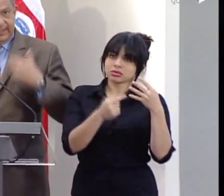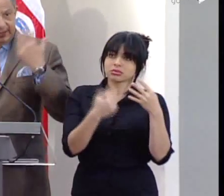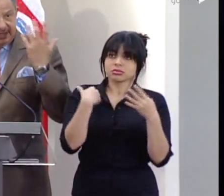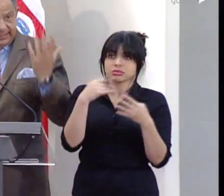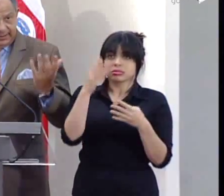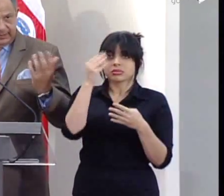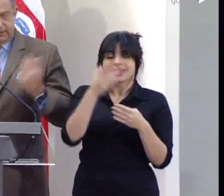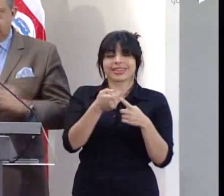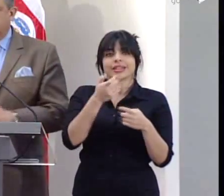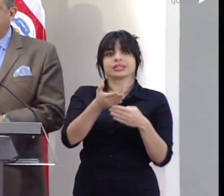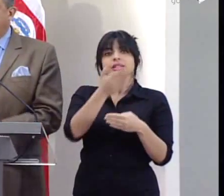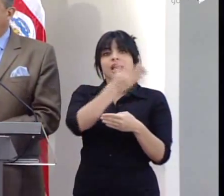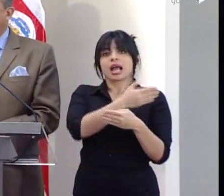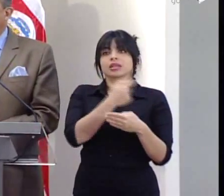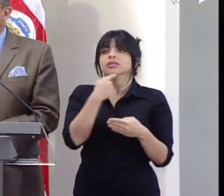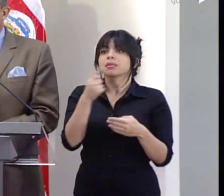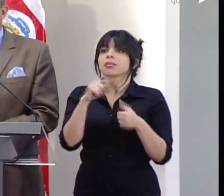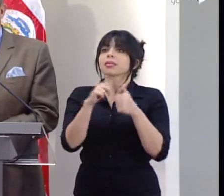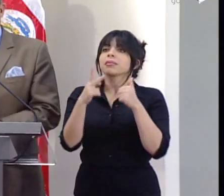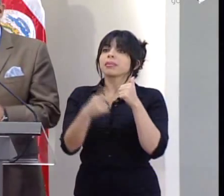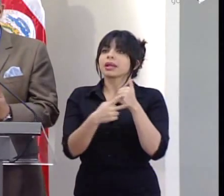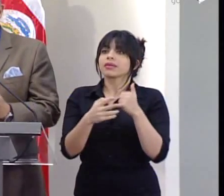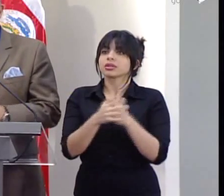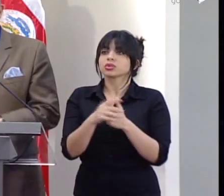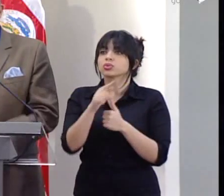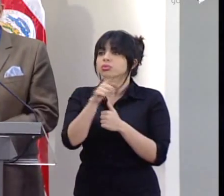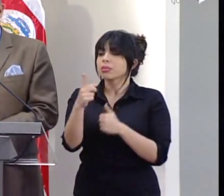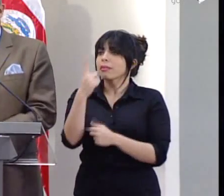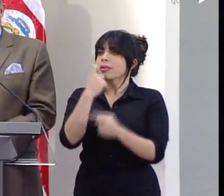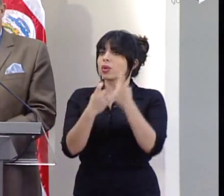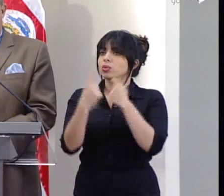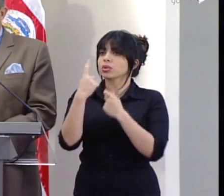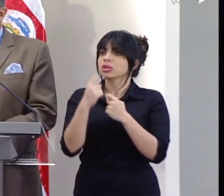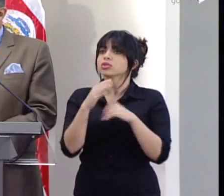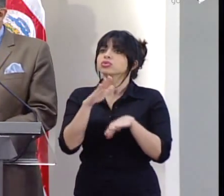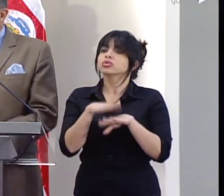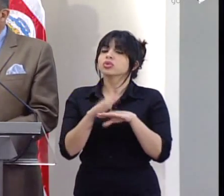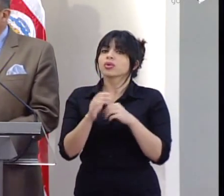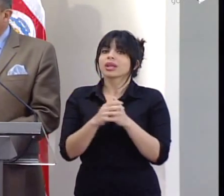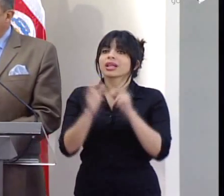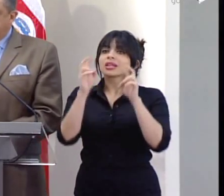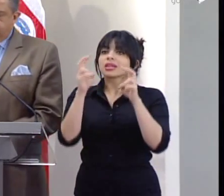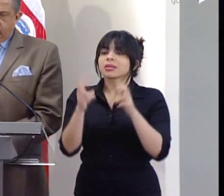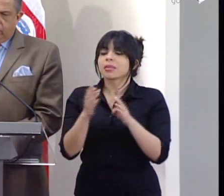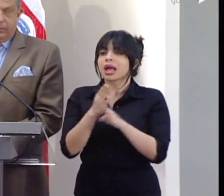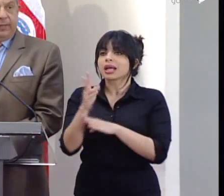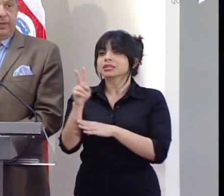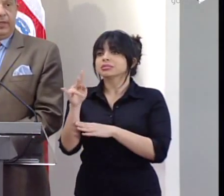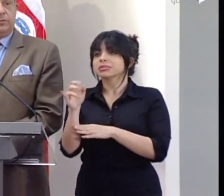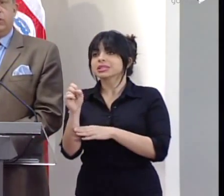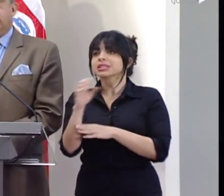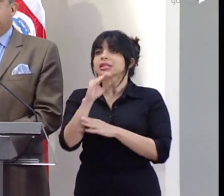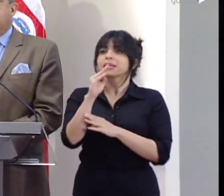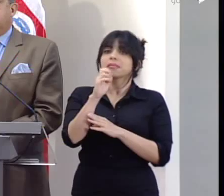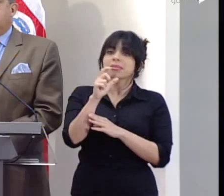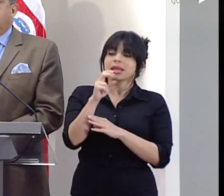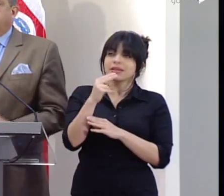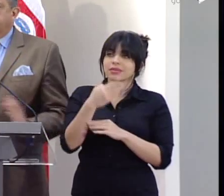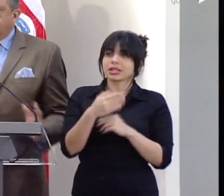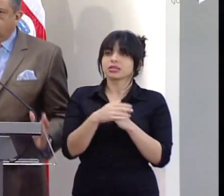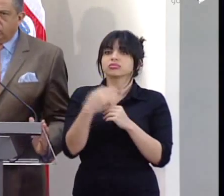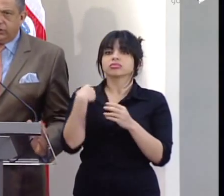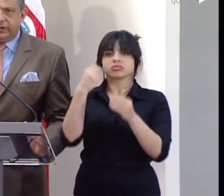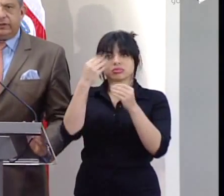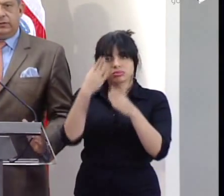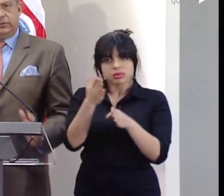señalé desde antes, cuando dije por primera vez y ustedes me preguntaron sobre los temas de Calle Bici, sobre don Melvin mismo, lo